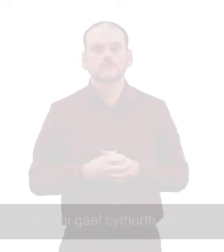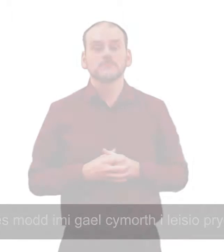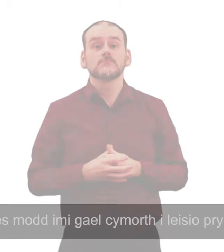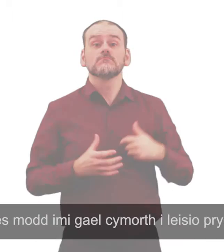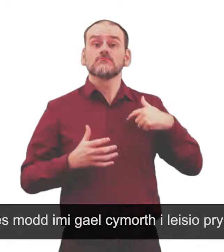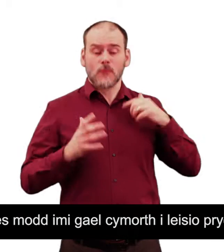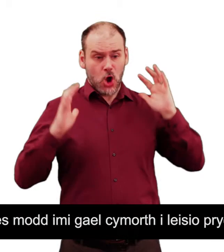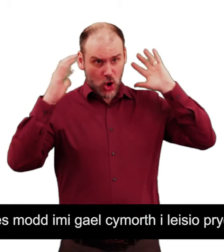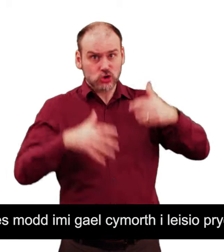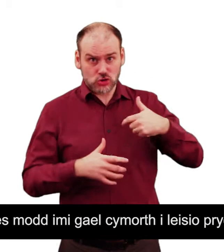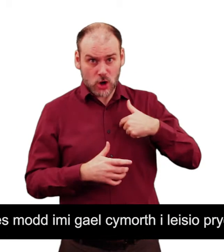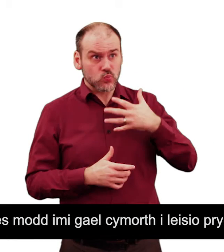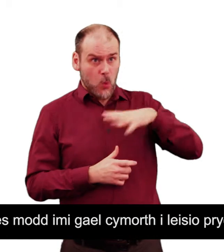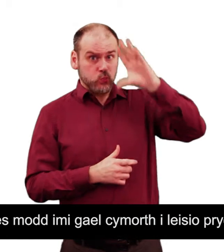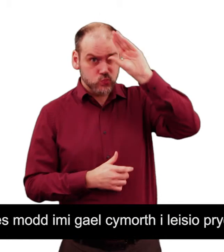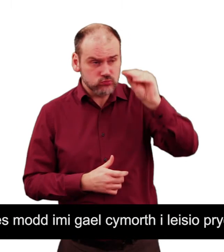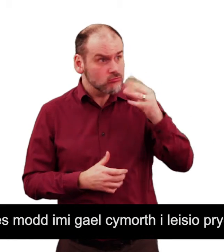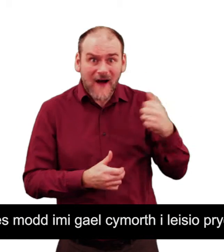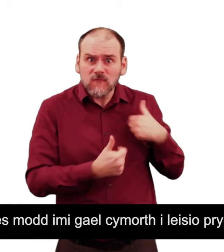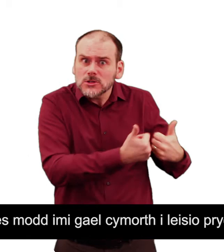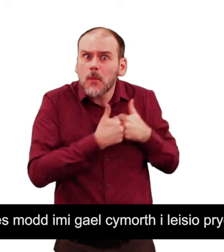Oes modd i mi gael cymorth i leisio pryder?